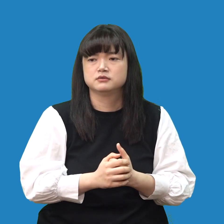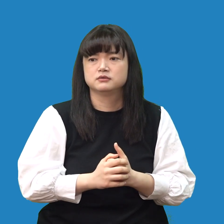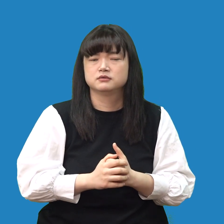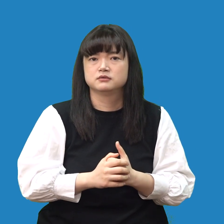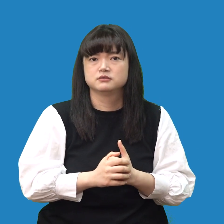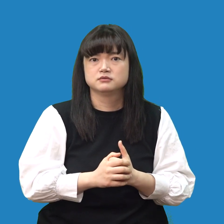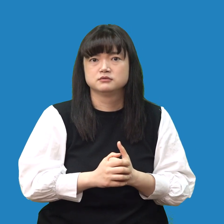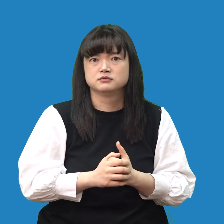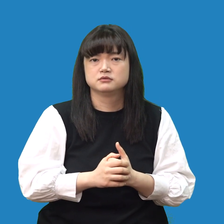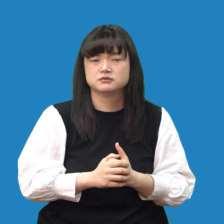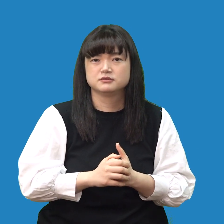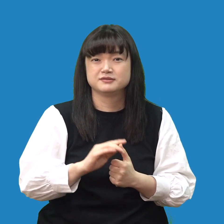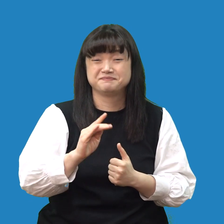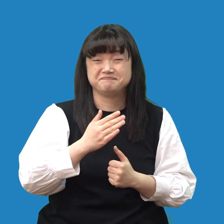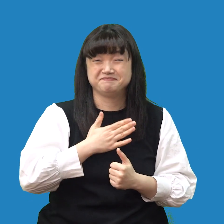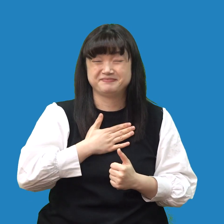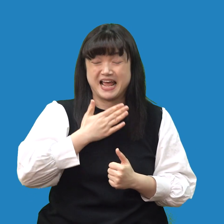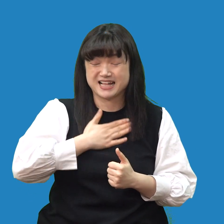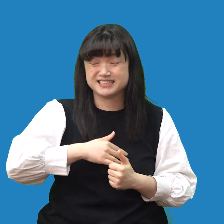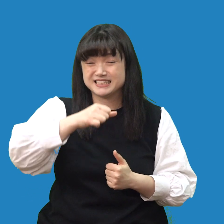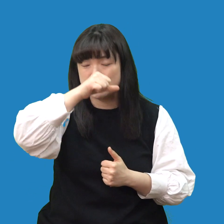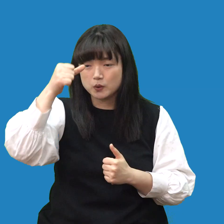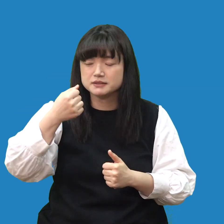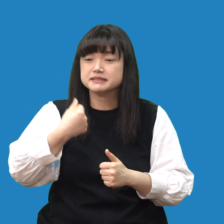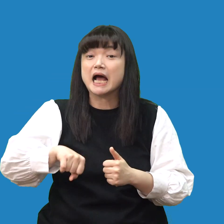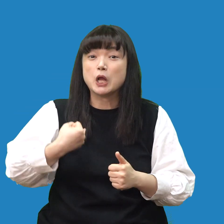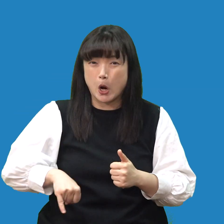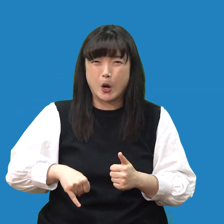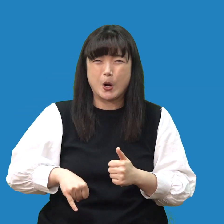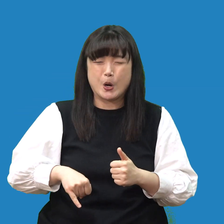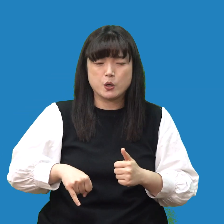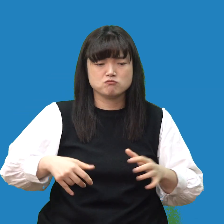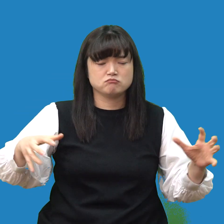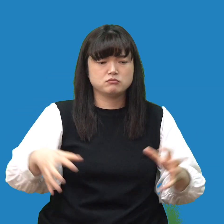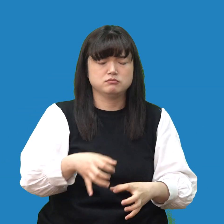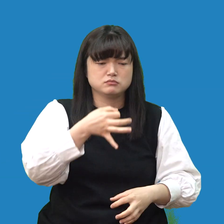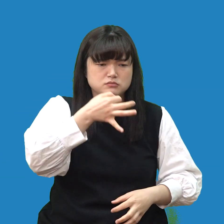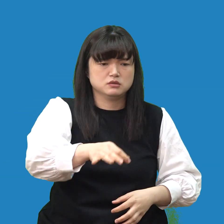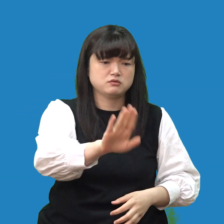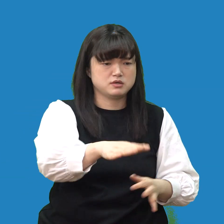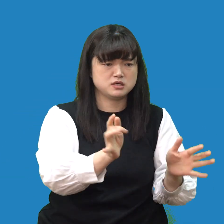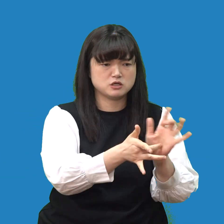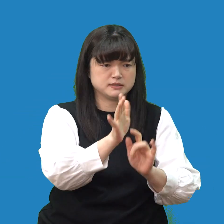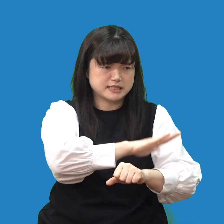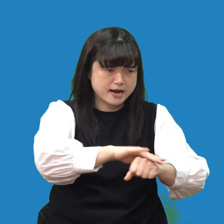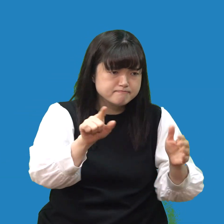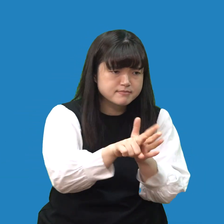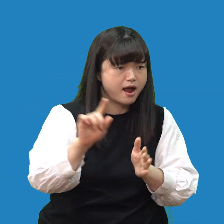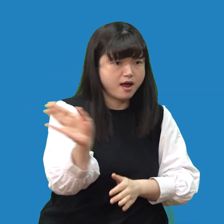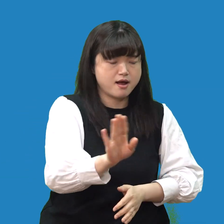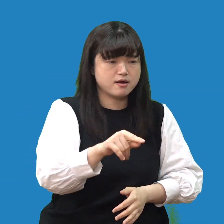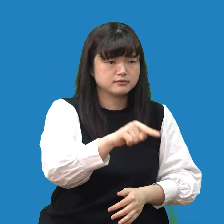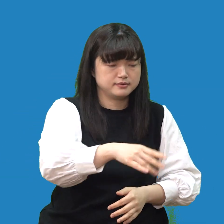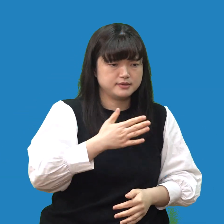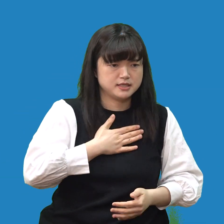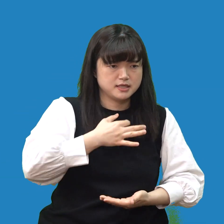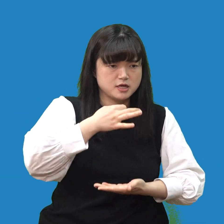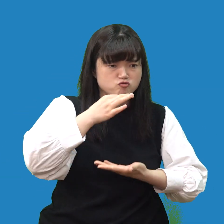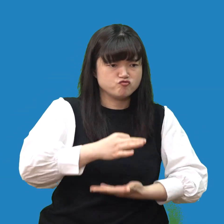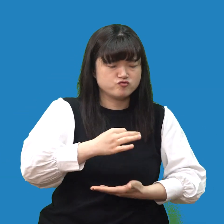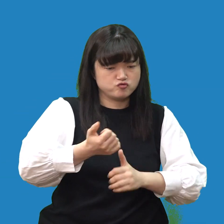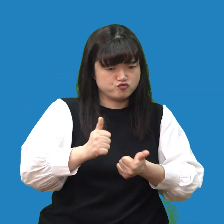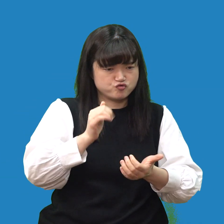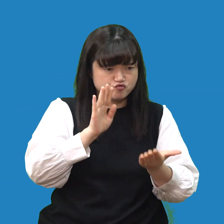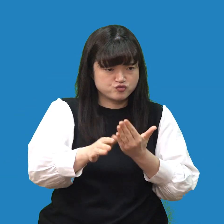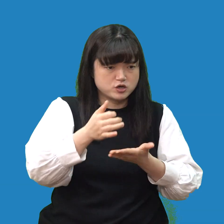제가 아는 어떤 장로님은 자녀들한테 너희들 예수 제대로 안 믿으면 내한테 유산